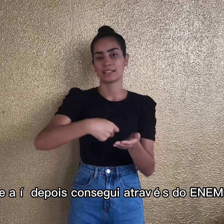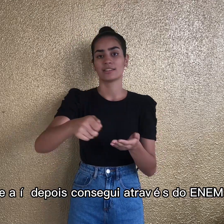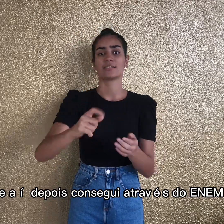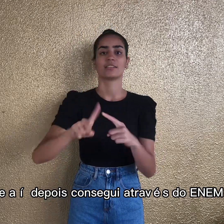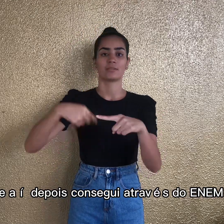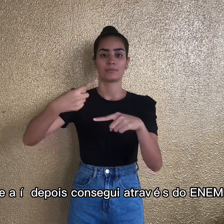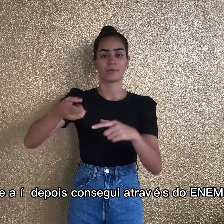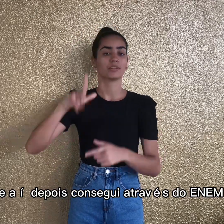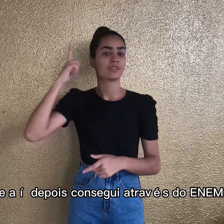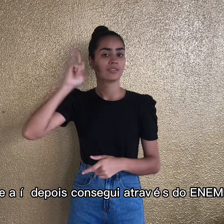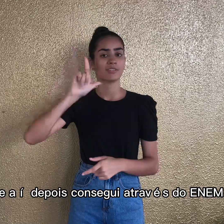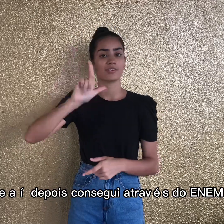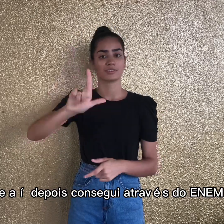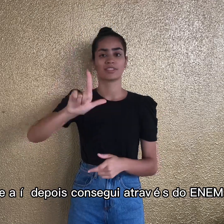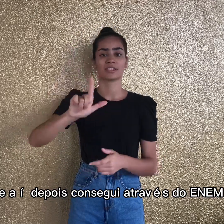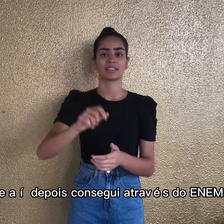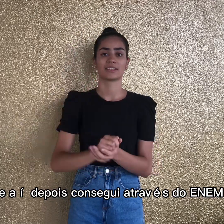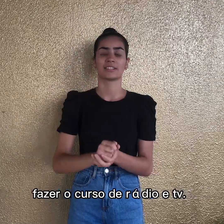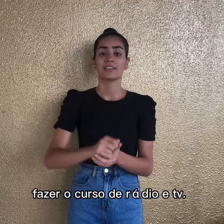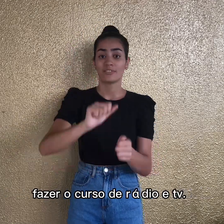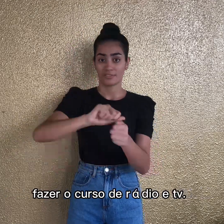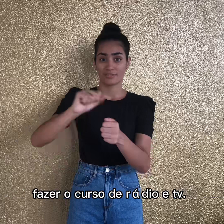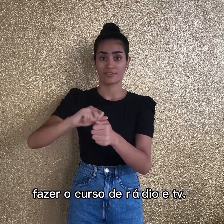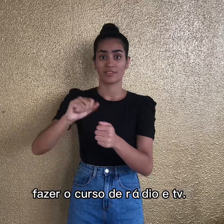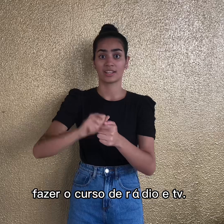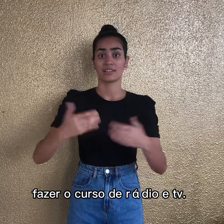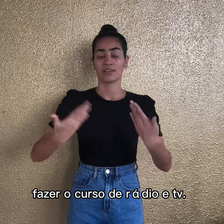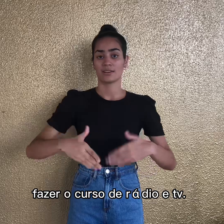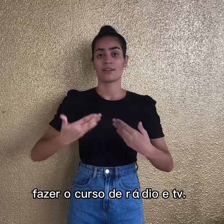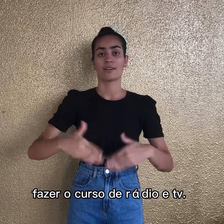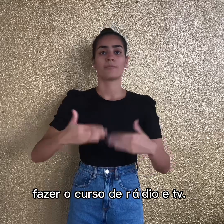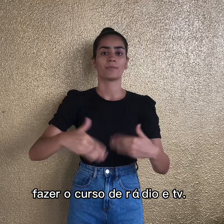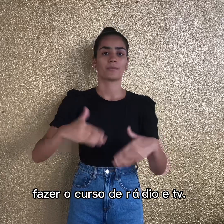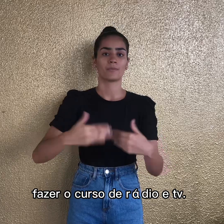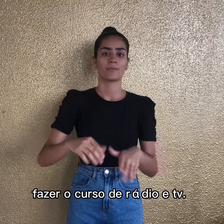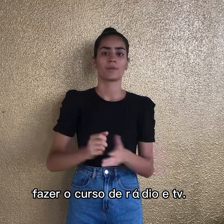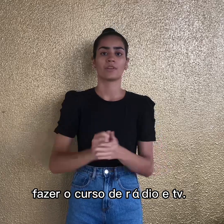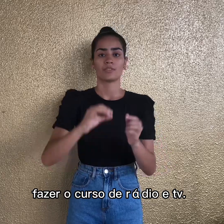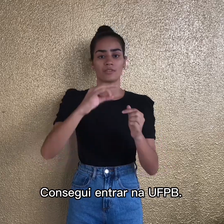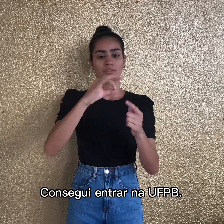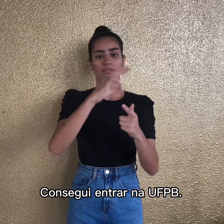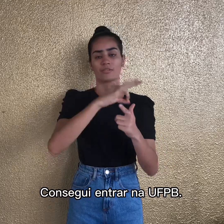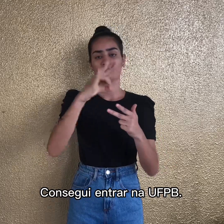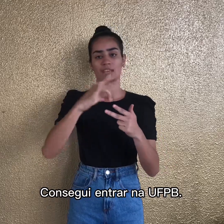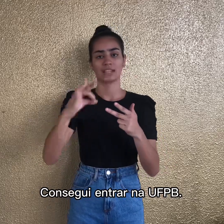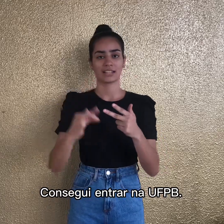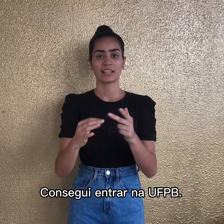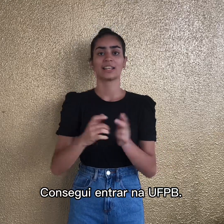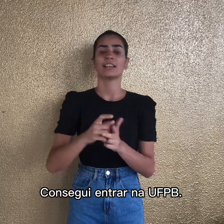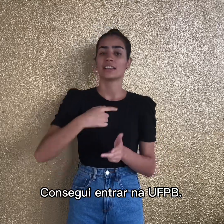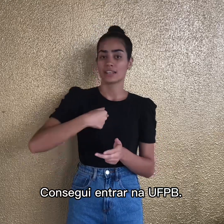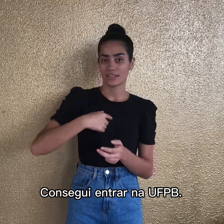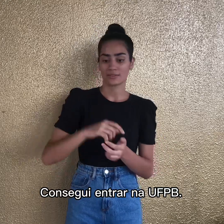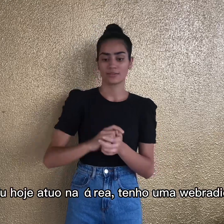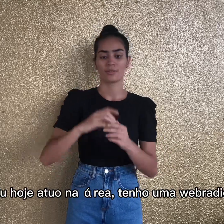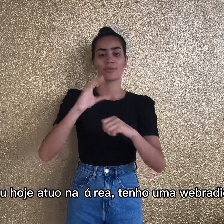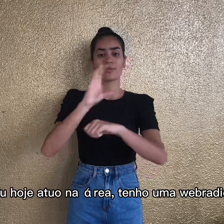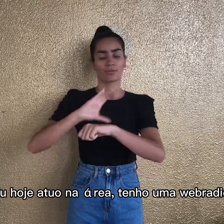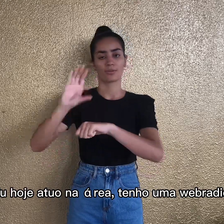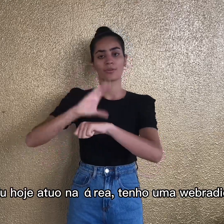consegui, através do Enem, fazer o curso de rádio e TV, consegui entrar na Universidade Federal. Eu hoje atuo